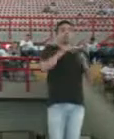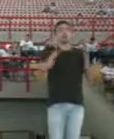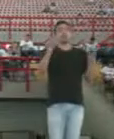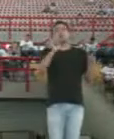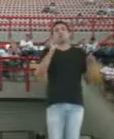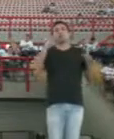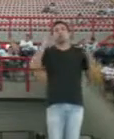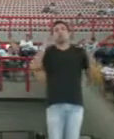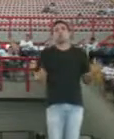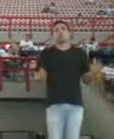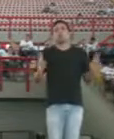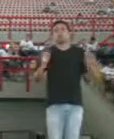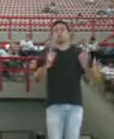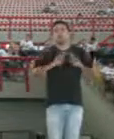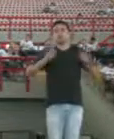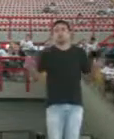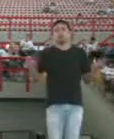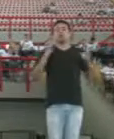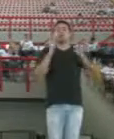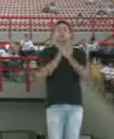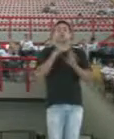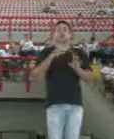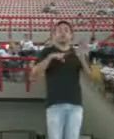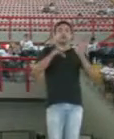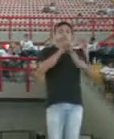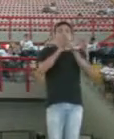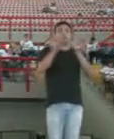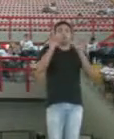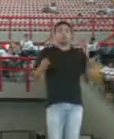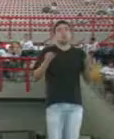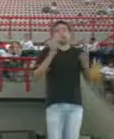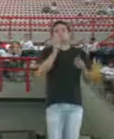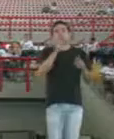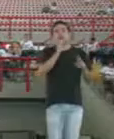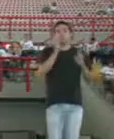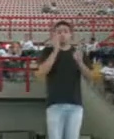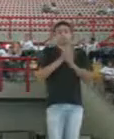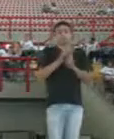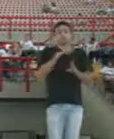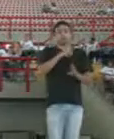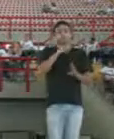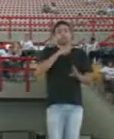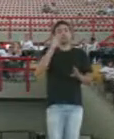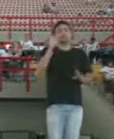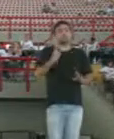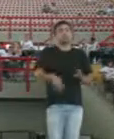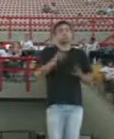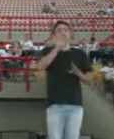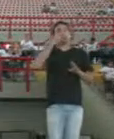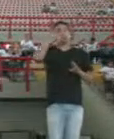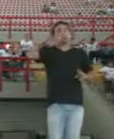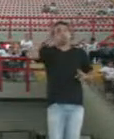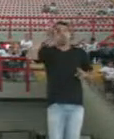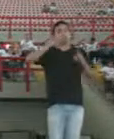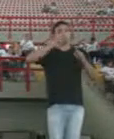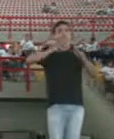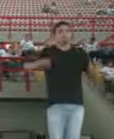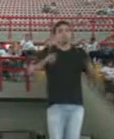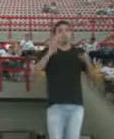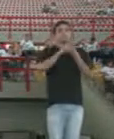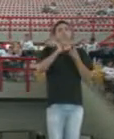é igual. De acordo com a letra, não é igual. Por quê? Porque há diferenças culturais, não